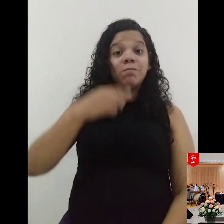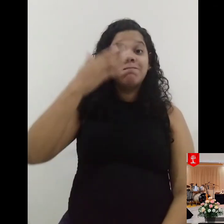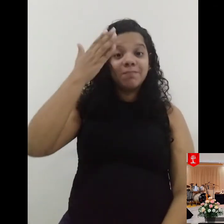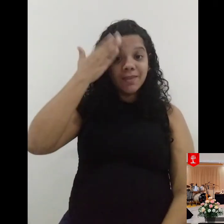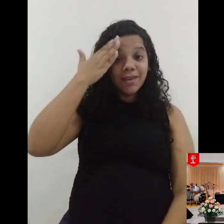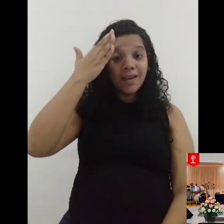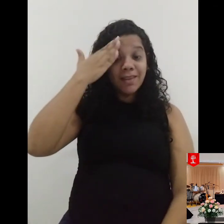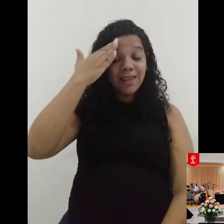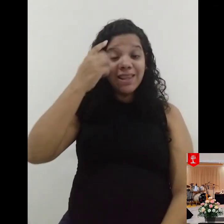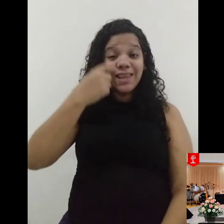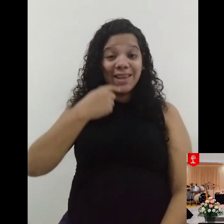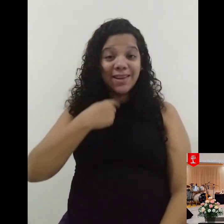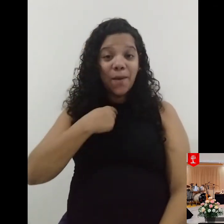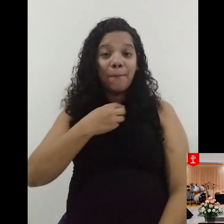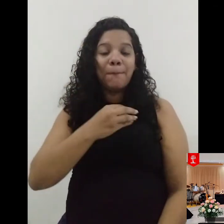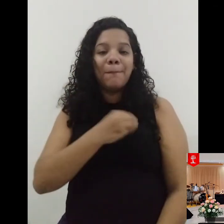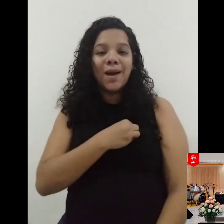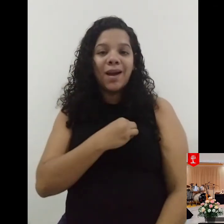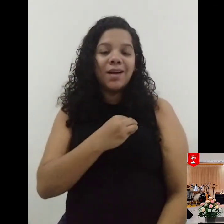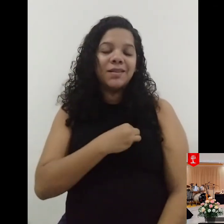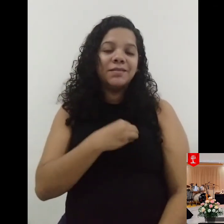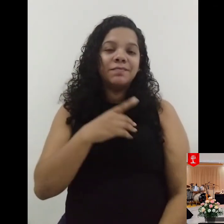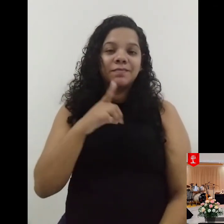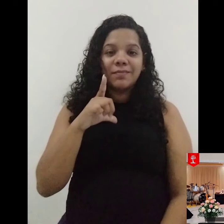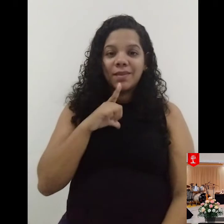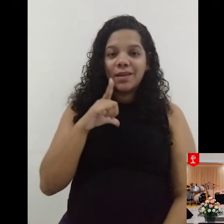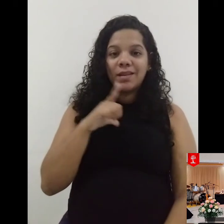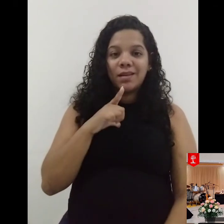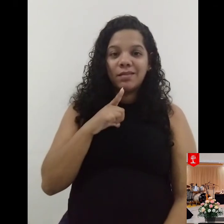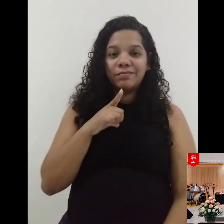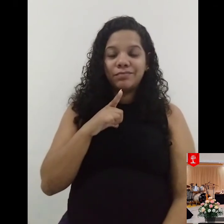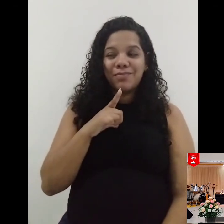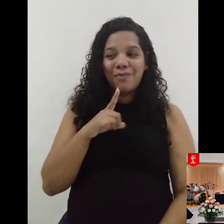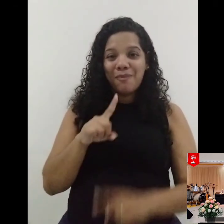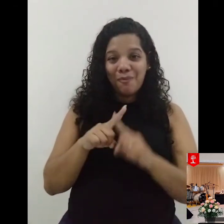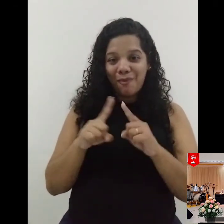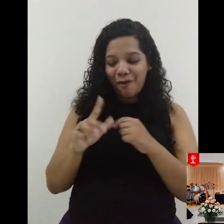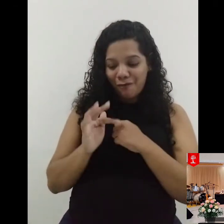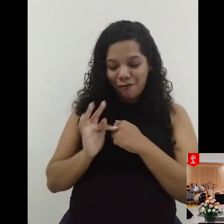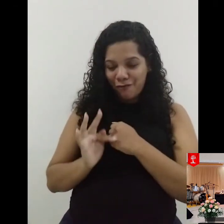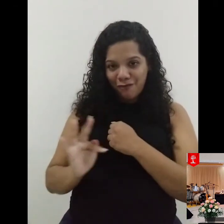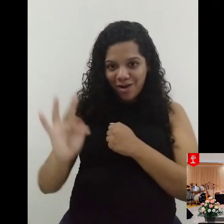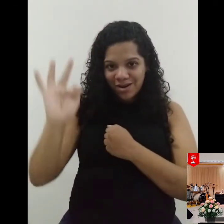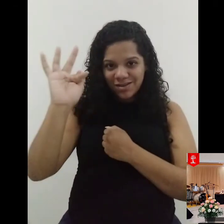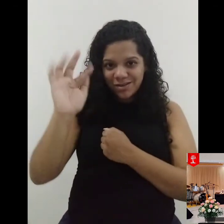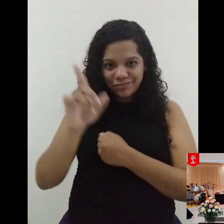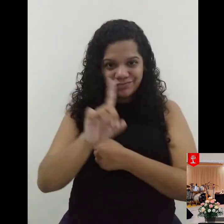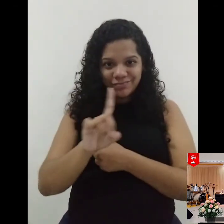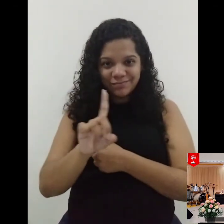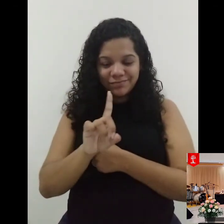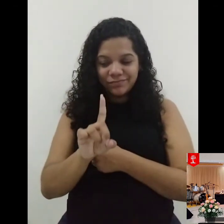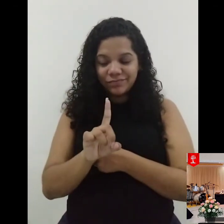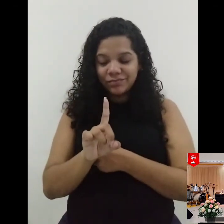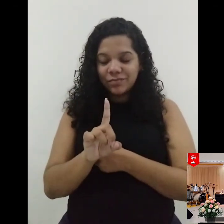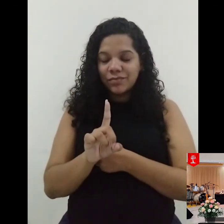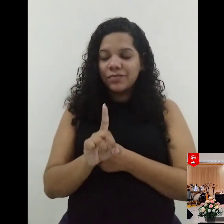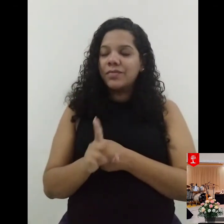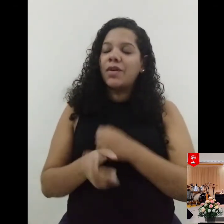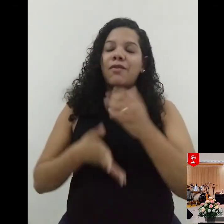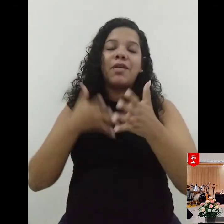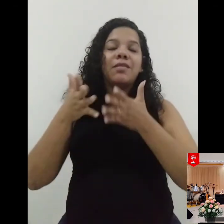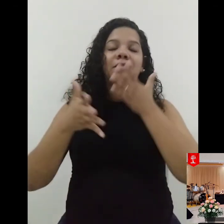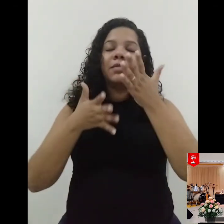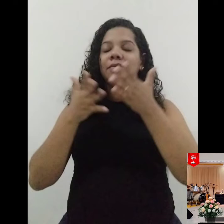As nossas orações, elas podem revelar quem somos. Então, como nós estamos nos aproximando de